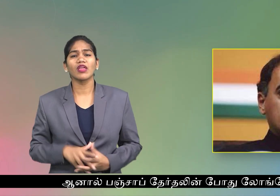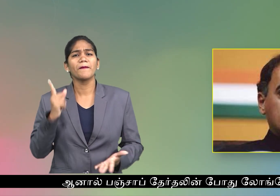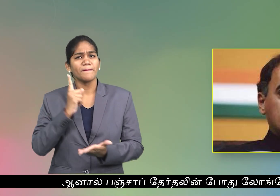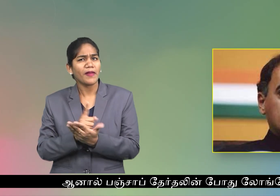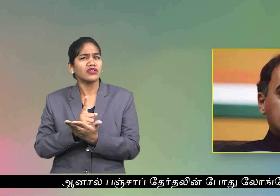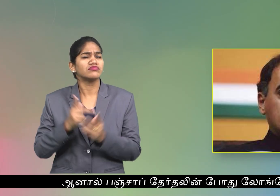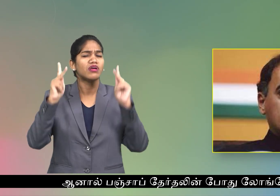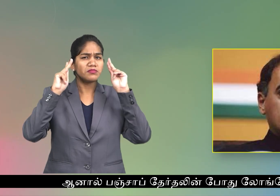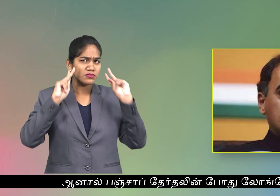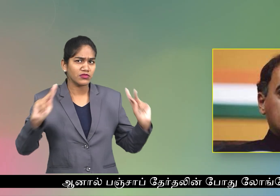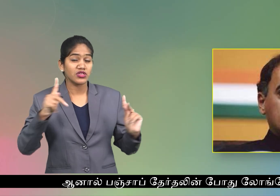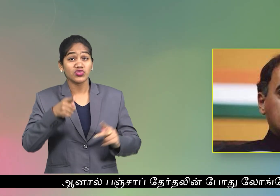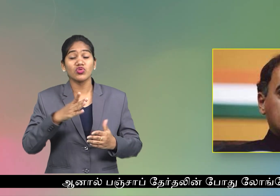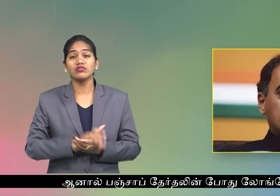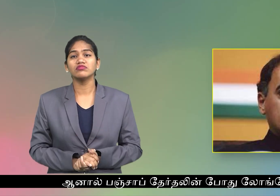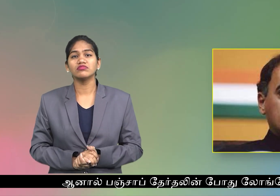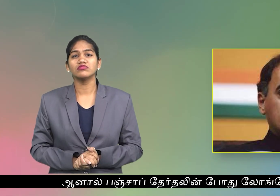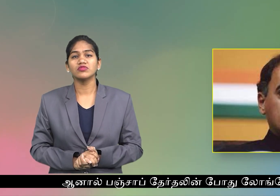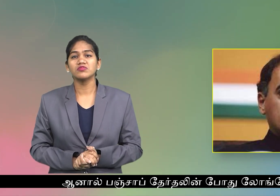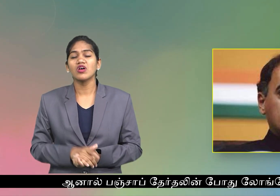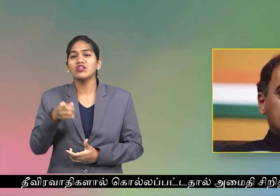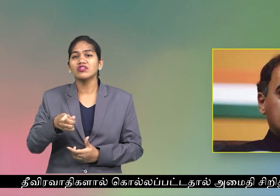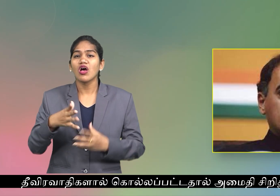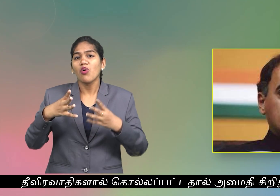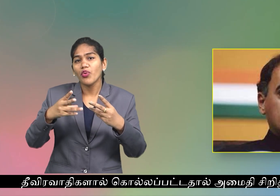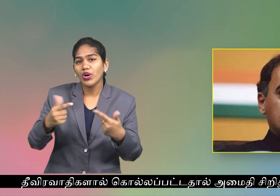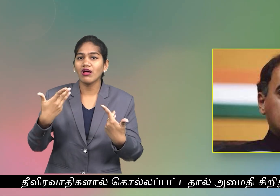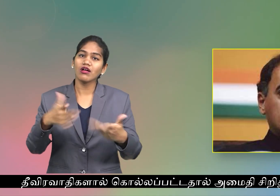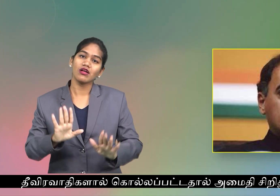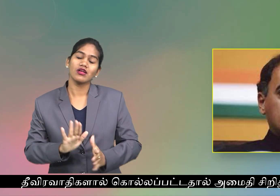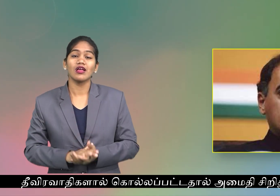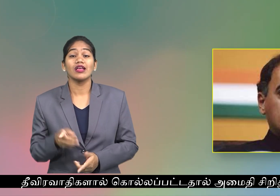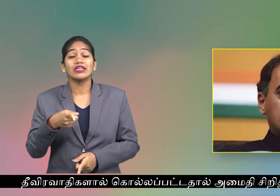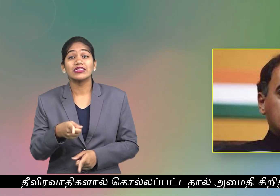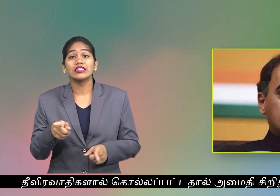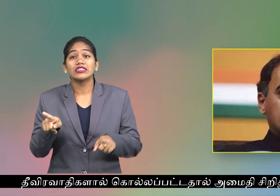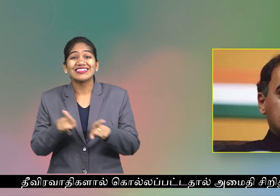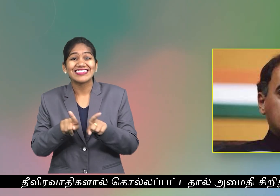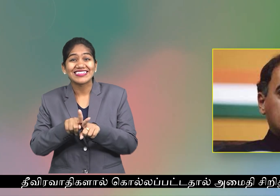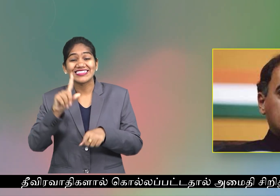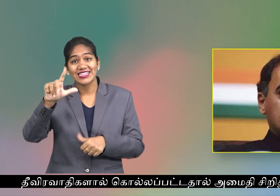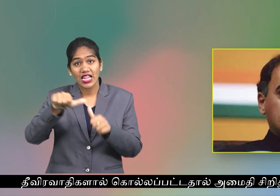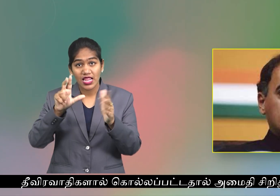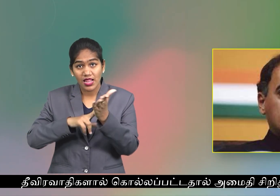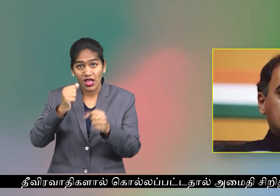ஆனால் பஞ்சாப் தேர்தலின் போது லாங்கோவால் தீவிரவாதிகளால் கொல்லப்பட்டதால் அமைதி சிறிது காலம்